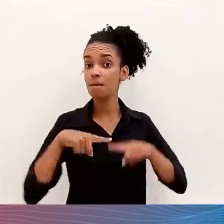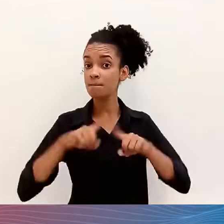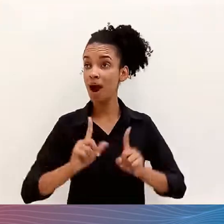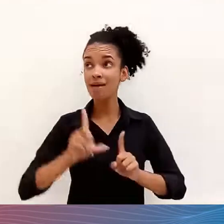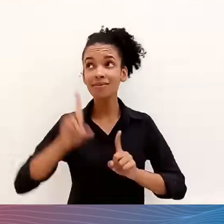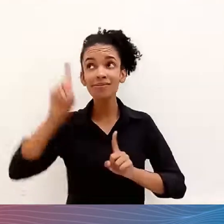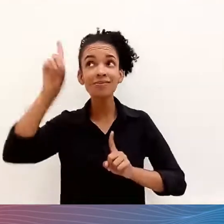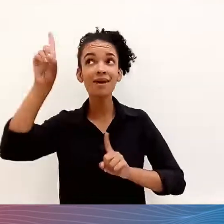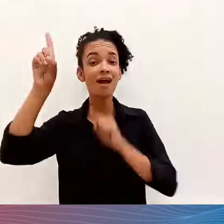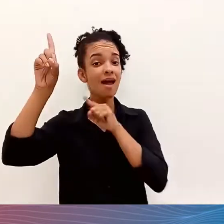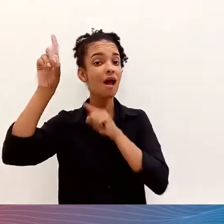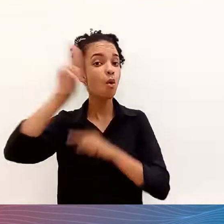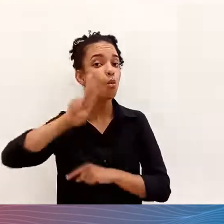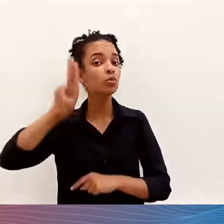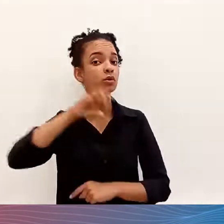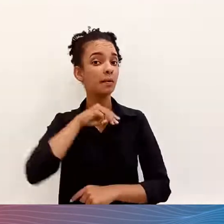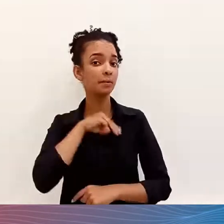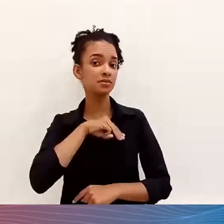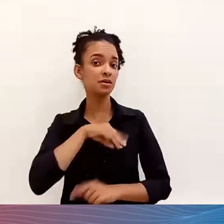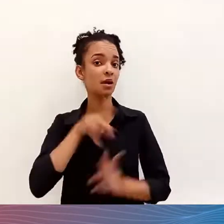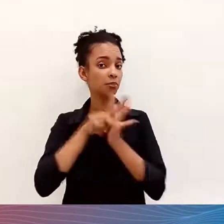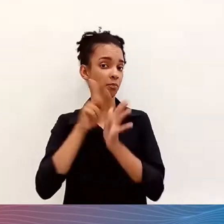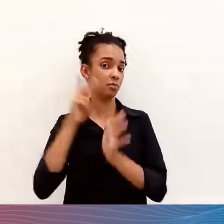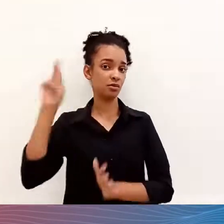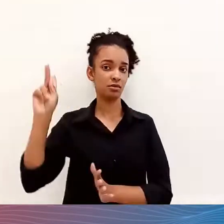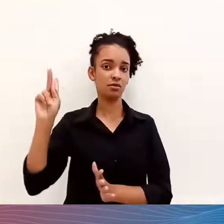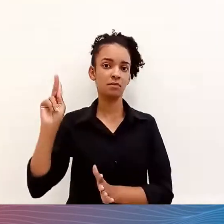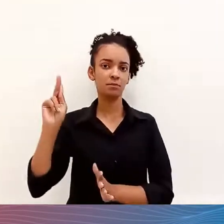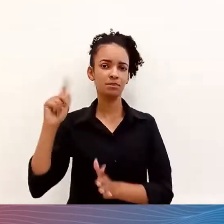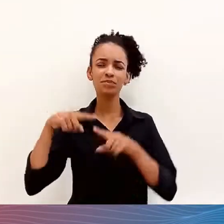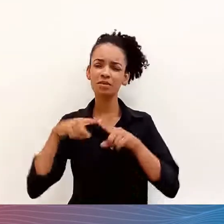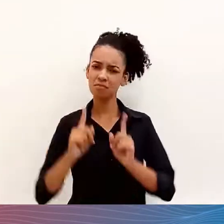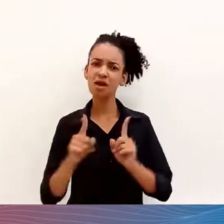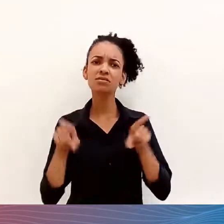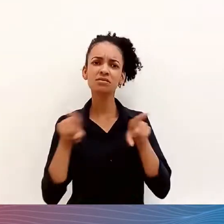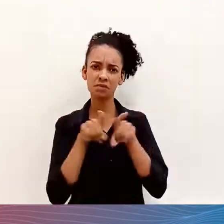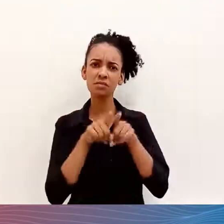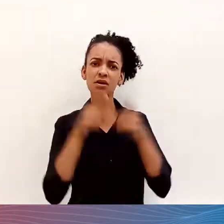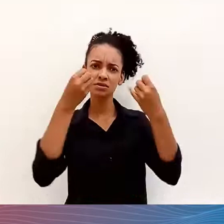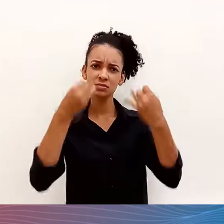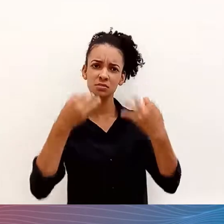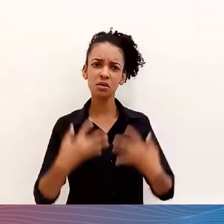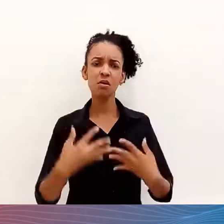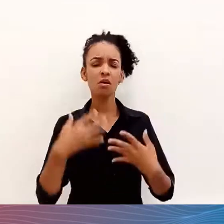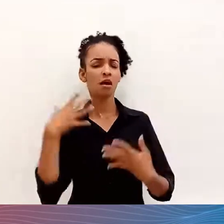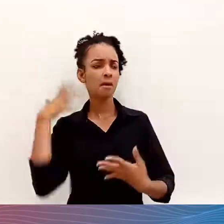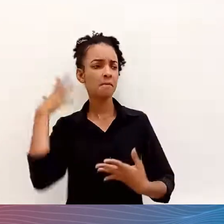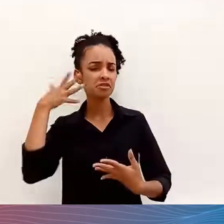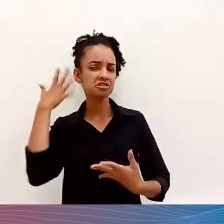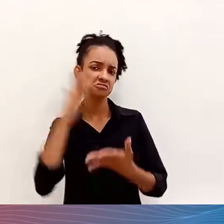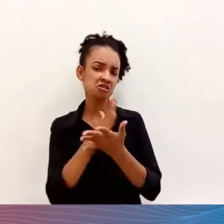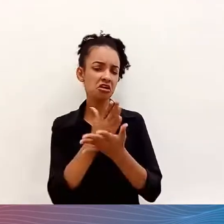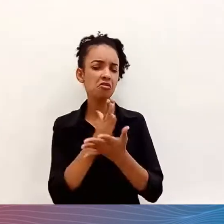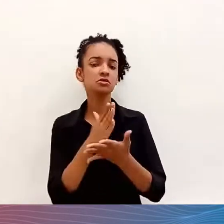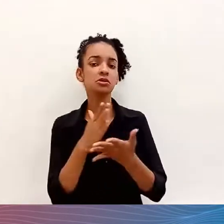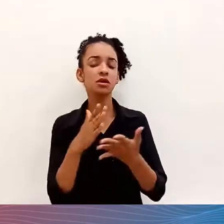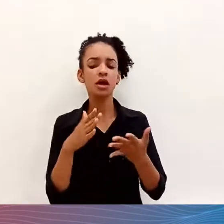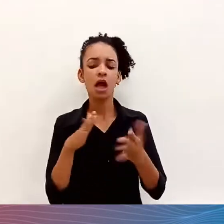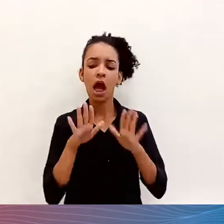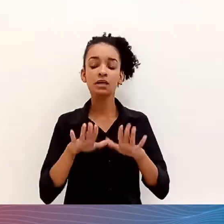nós explicamos em algumas mensagens, embora seja assim, mas 1 Pedro 1:2 mostra que